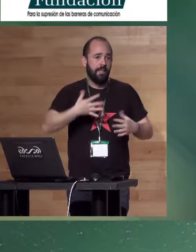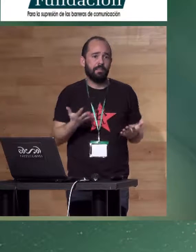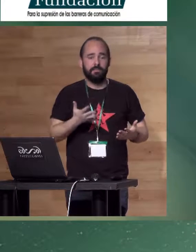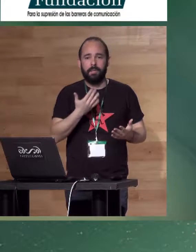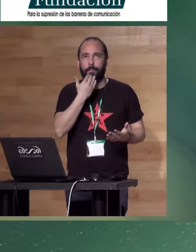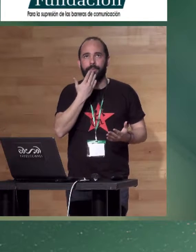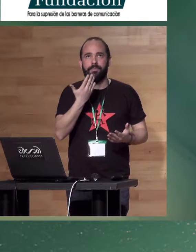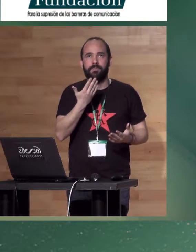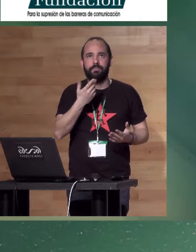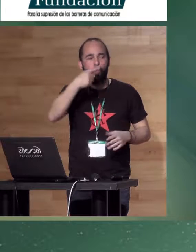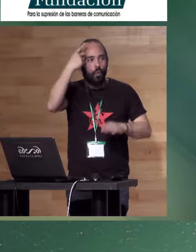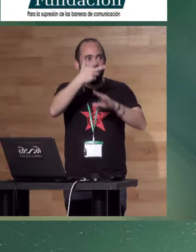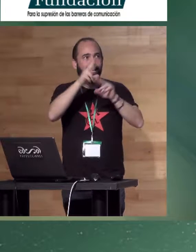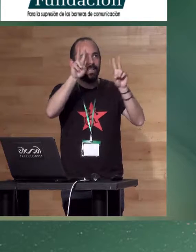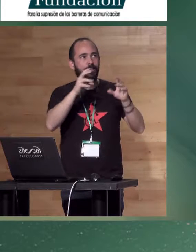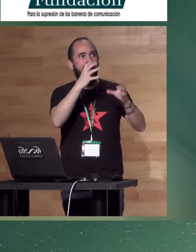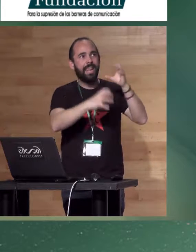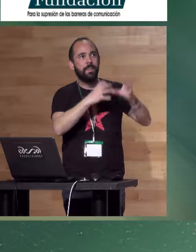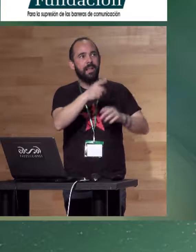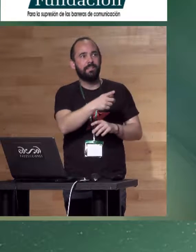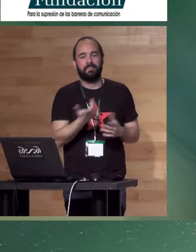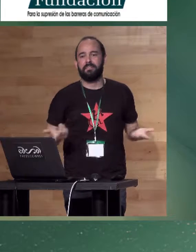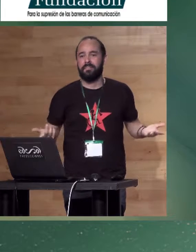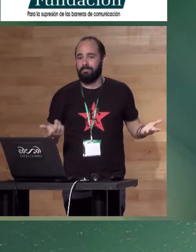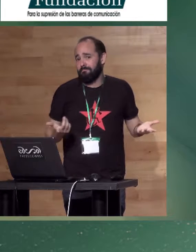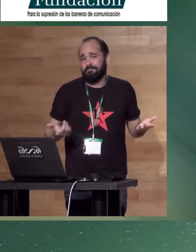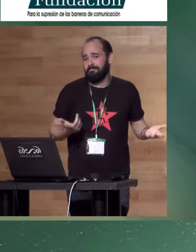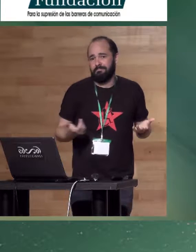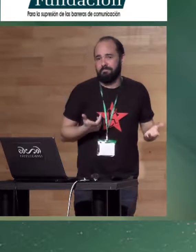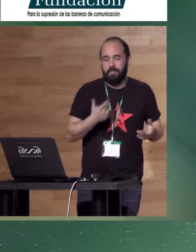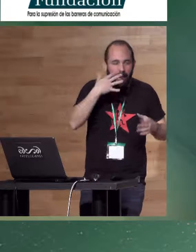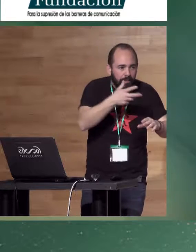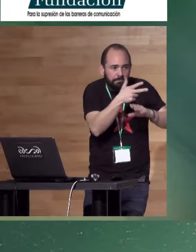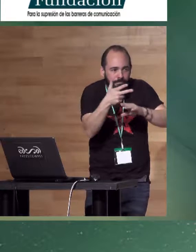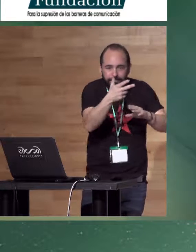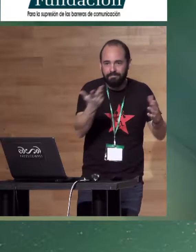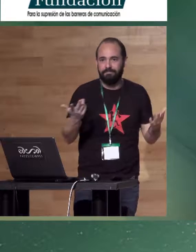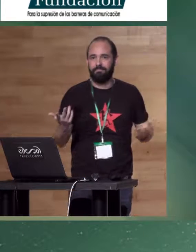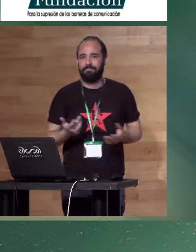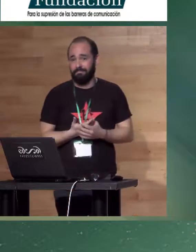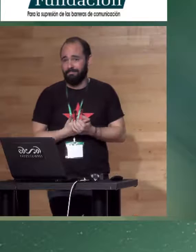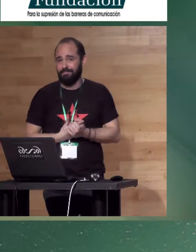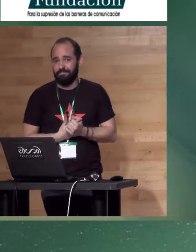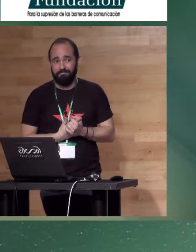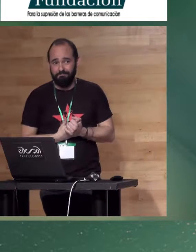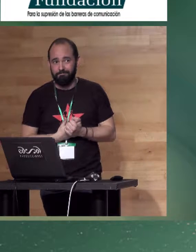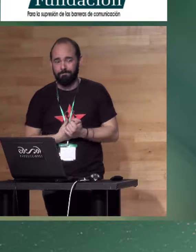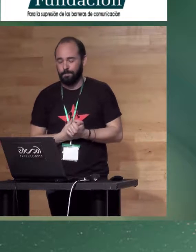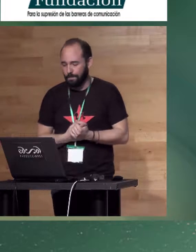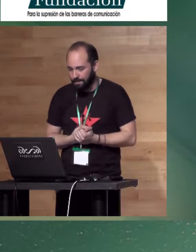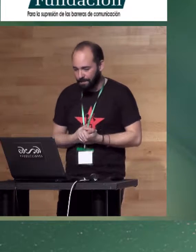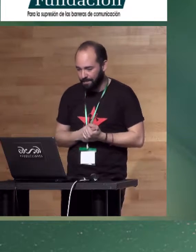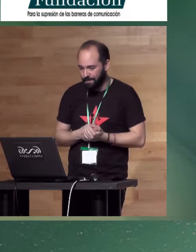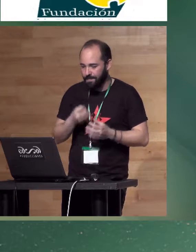¿Documentales? Son realidad. Un documental sobre animales es real, ¿sí?